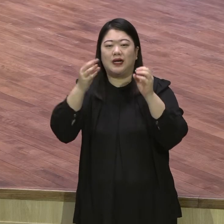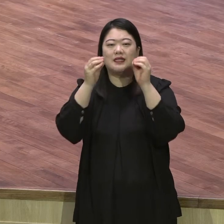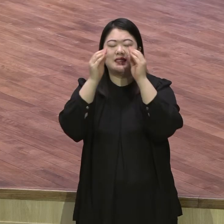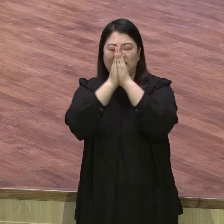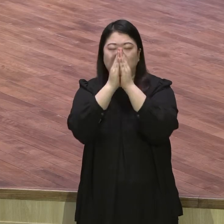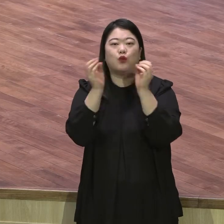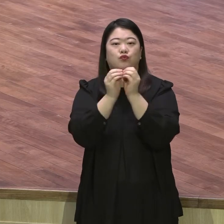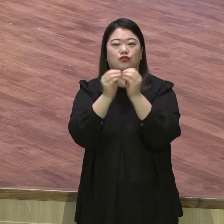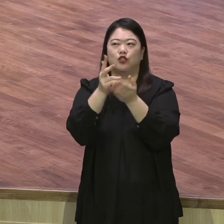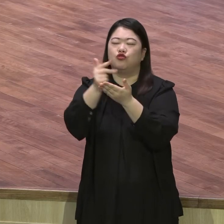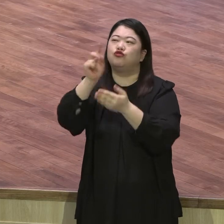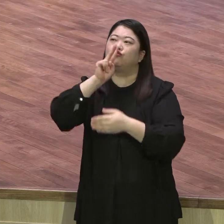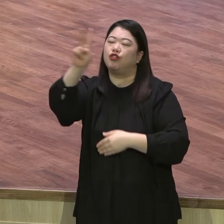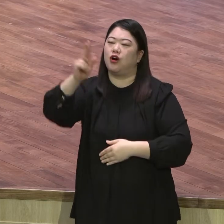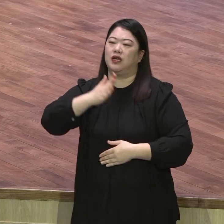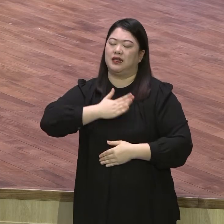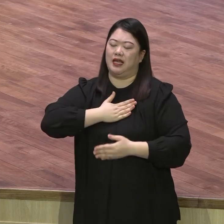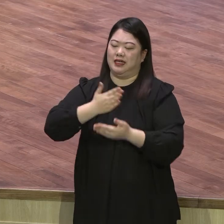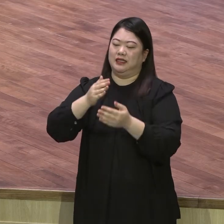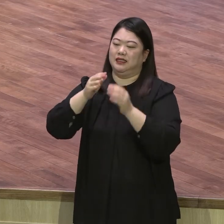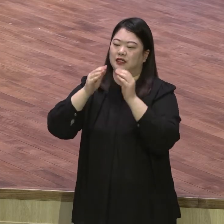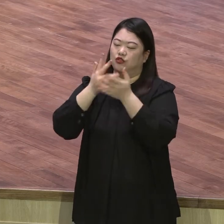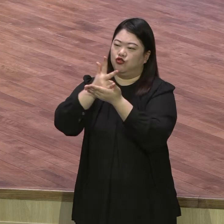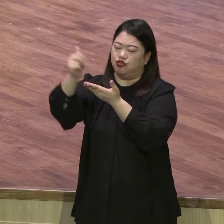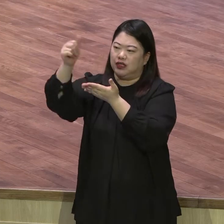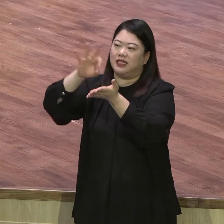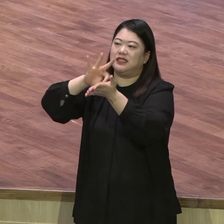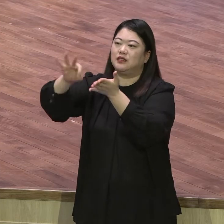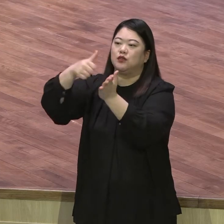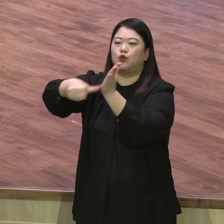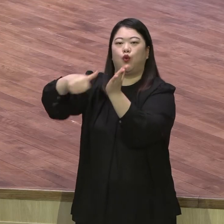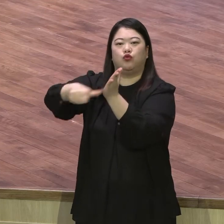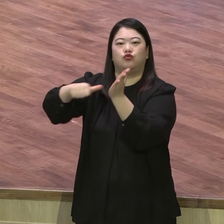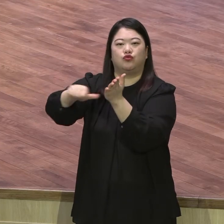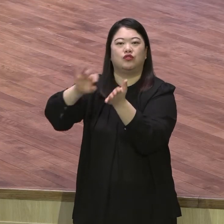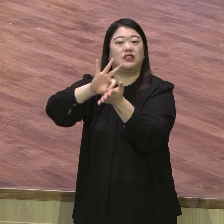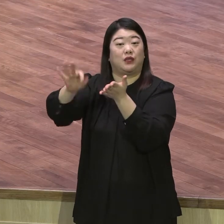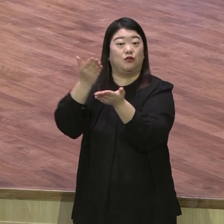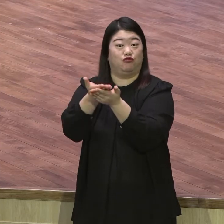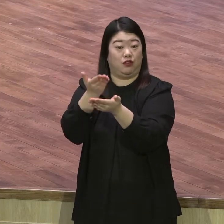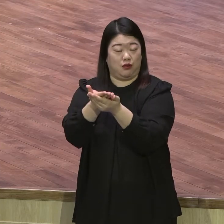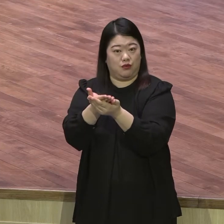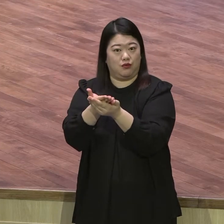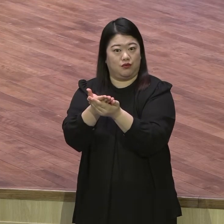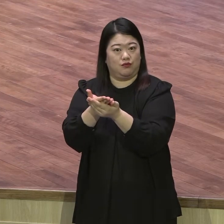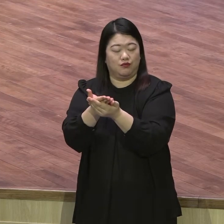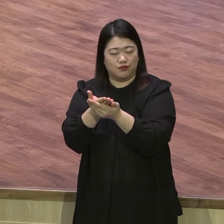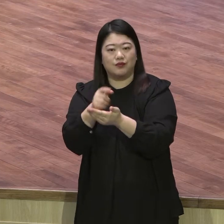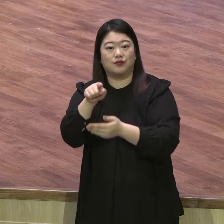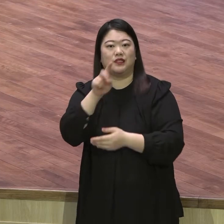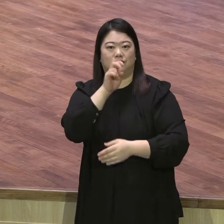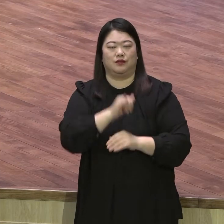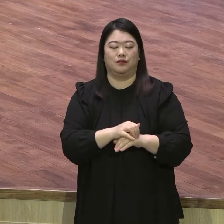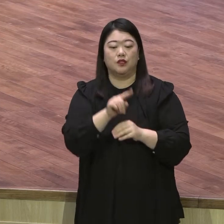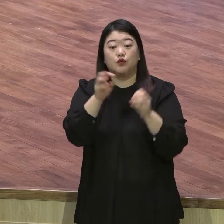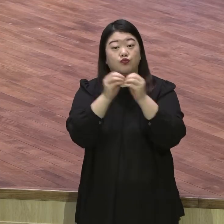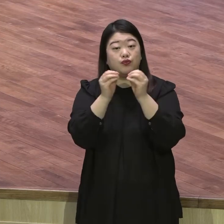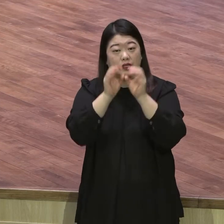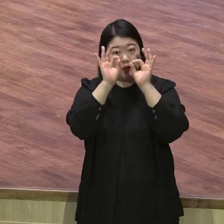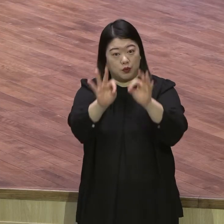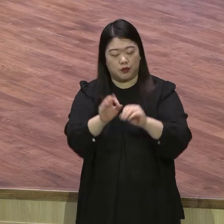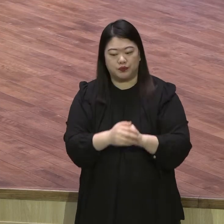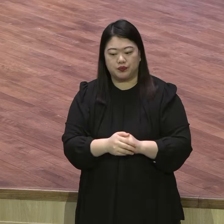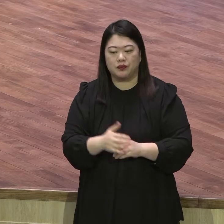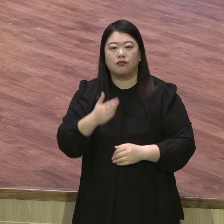있습니다. 이 내용을 바탕으로 작곡된 복음 성가도 많이 있는데 이 내용이 복음적이